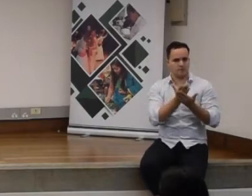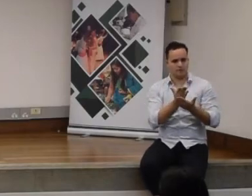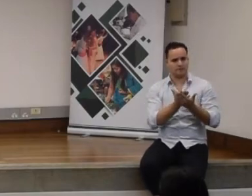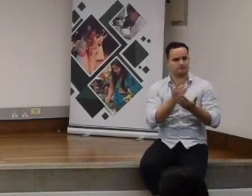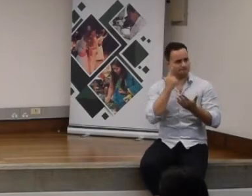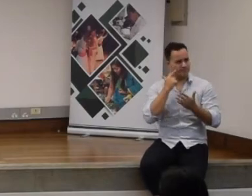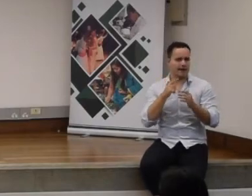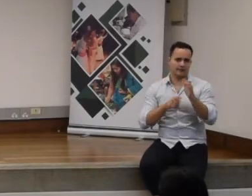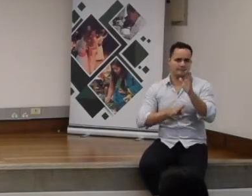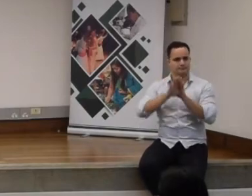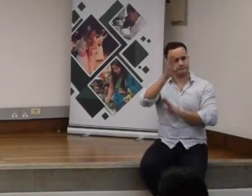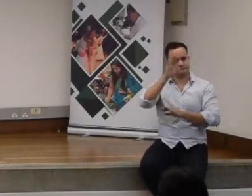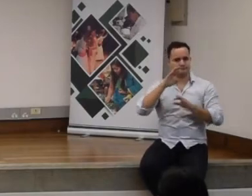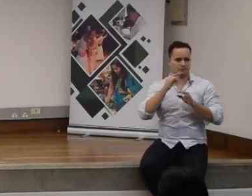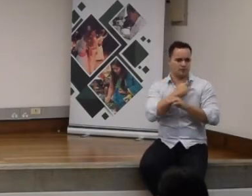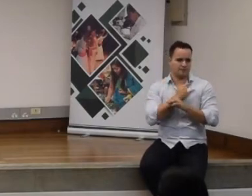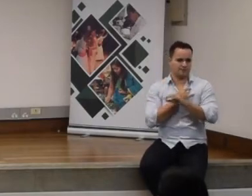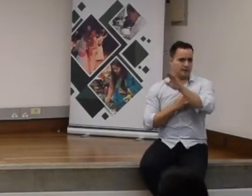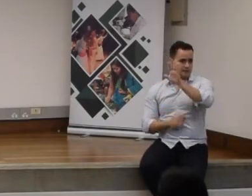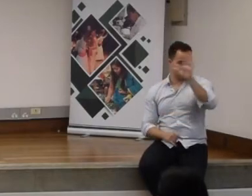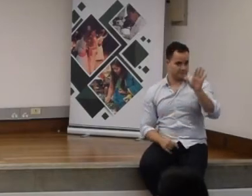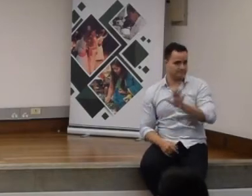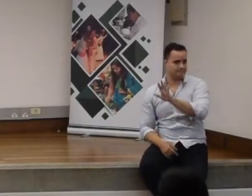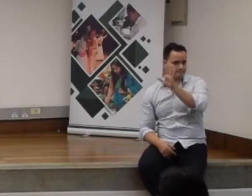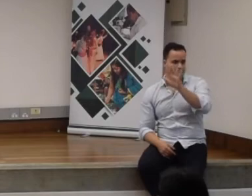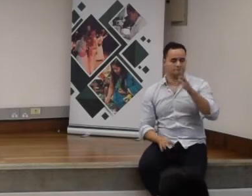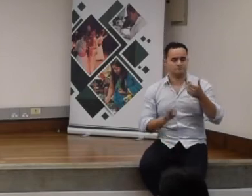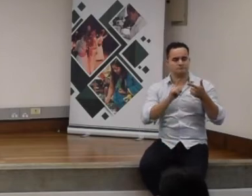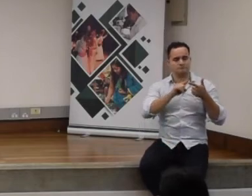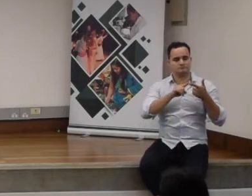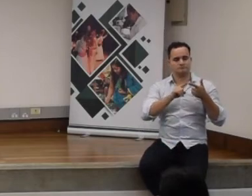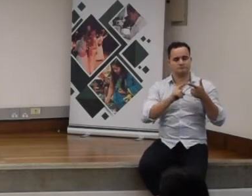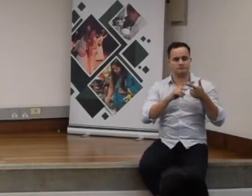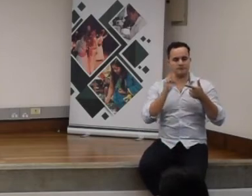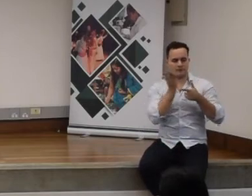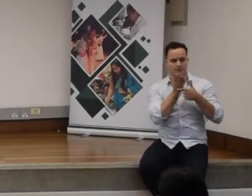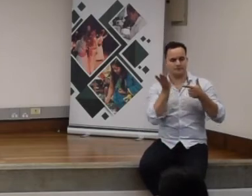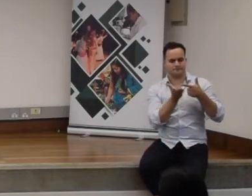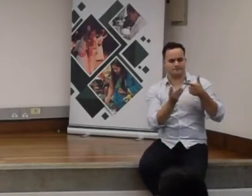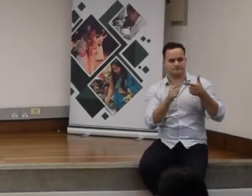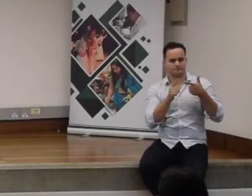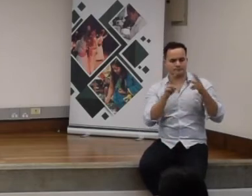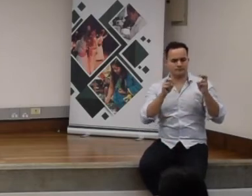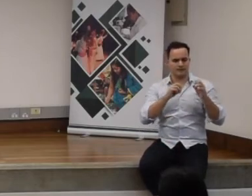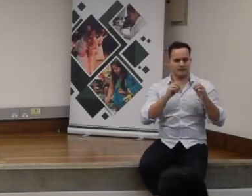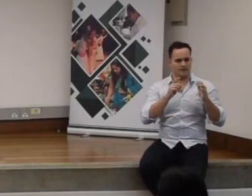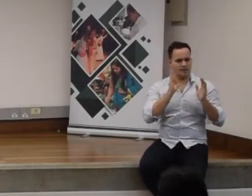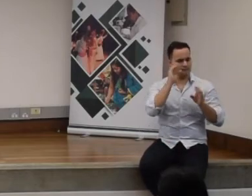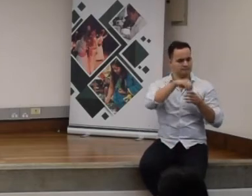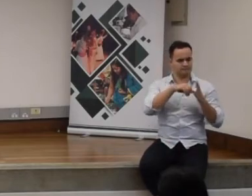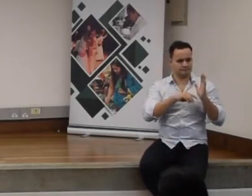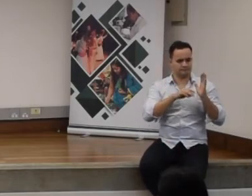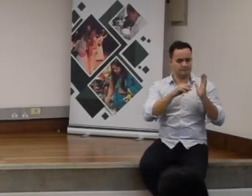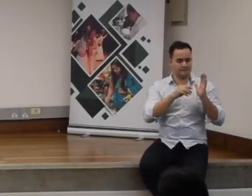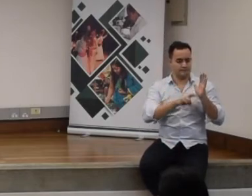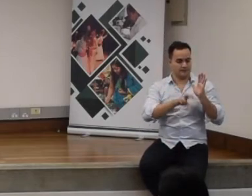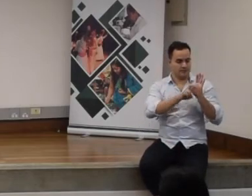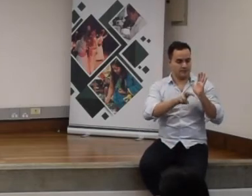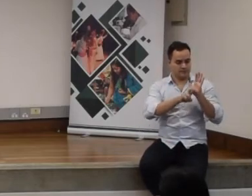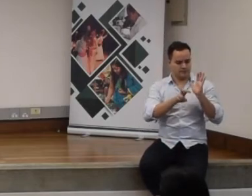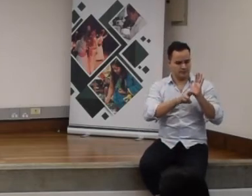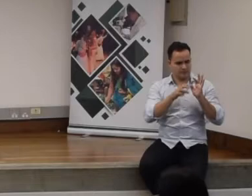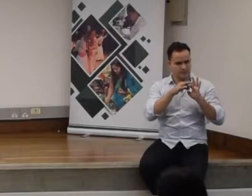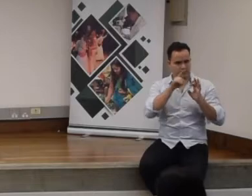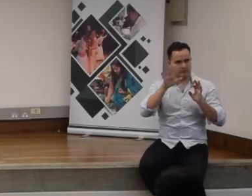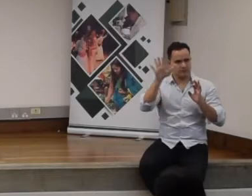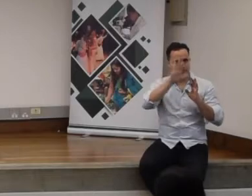desarrollo de la educación superior en los territorios. Una segunda que habla del marco de referencia normativo y estratégico del desarrollo de las regiones.